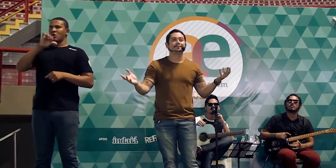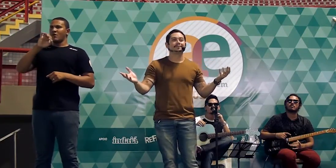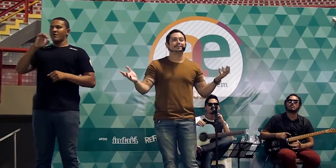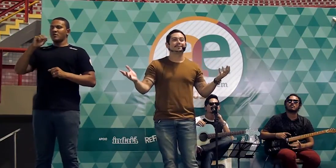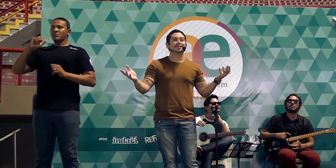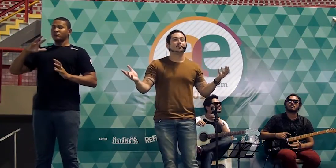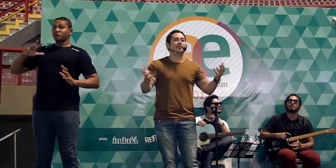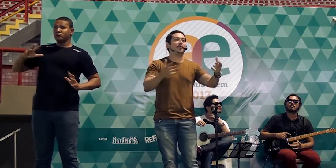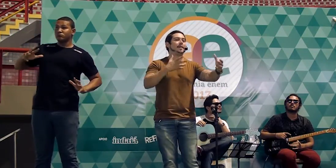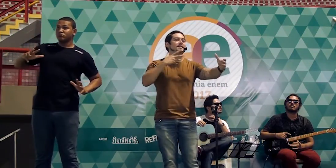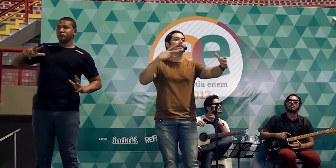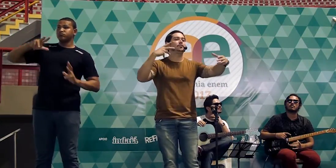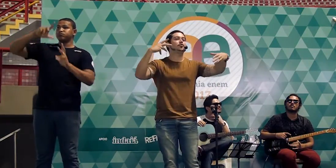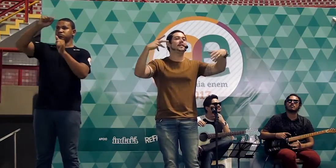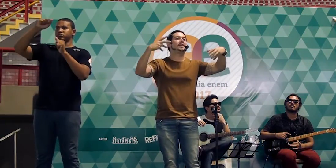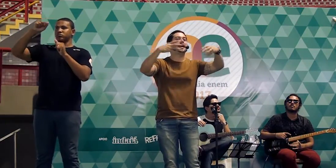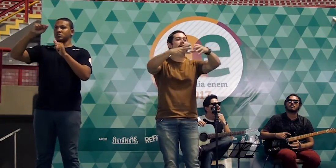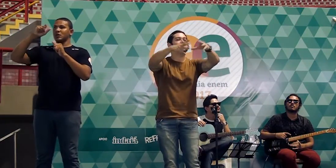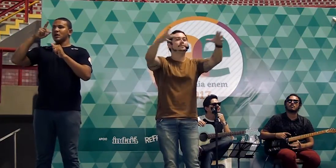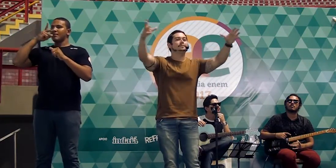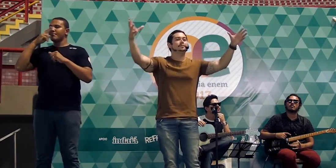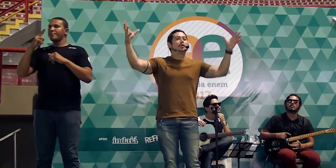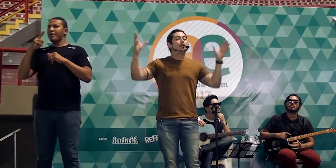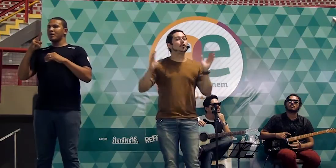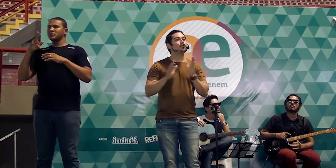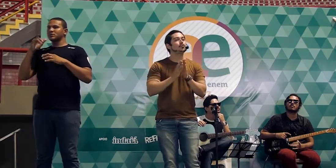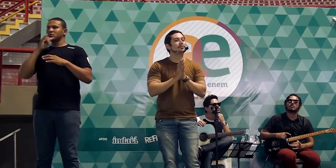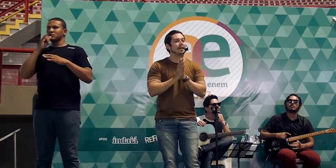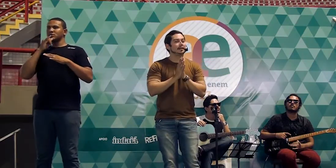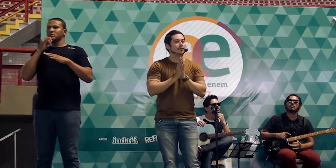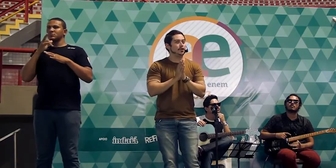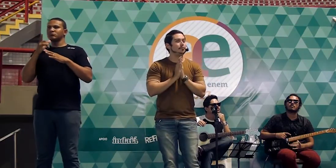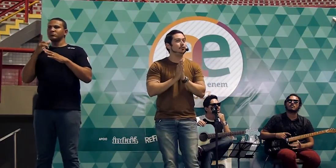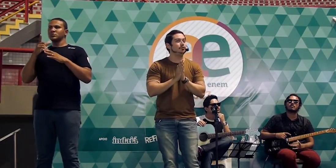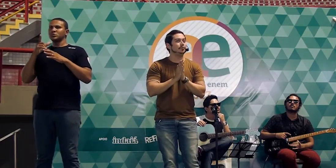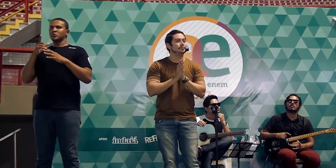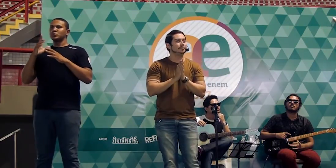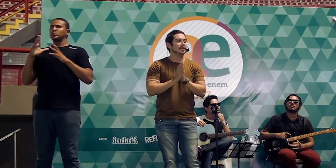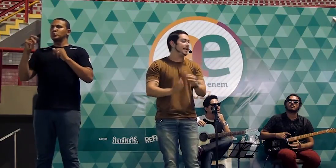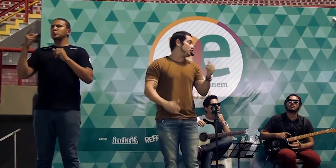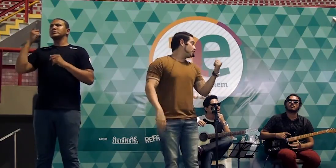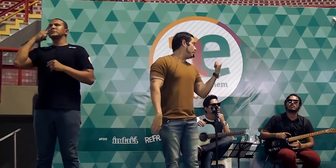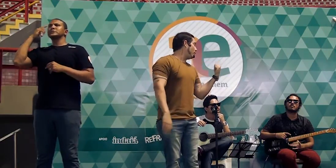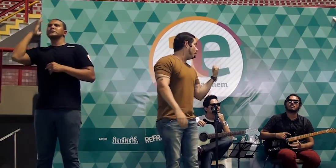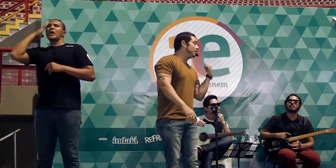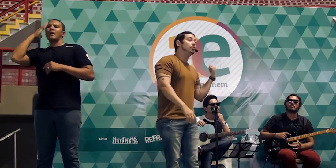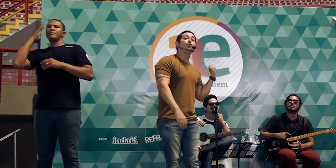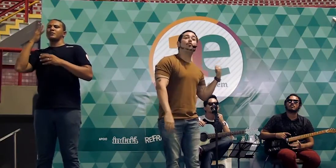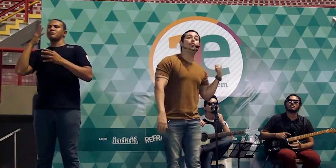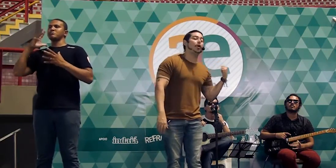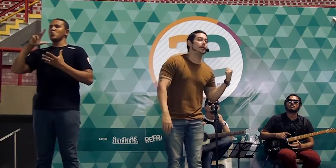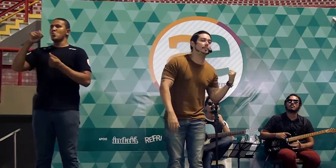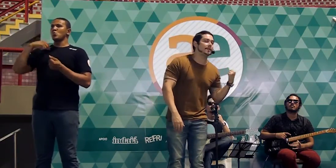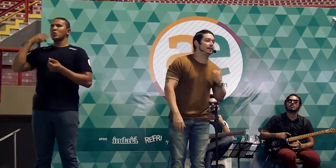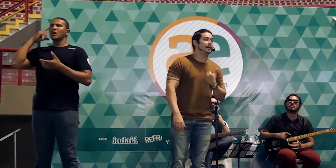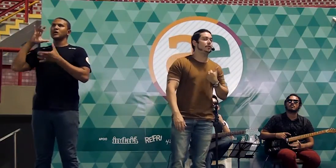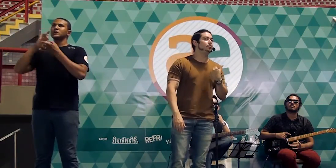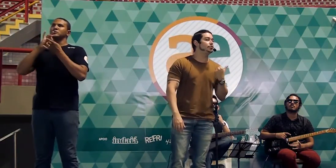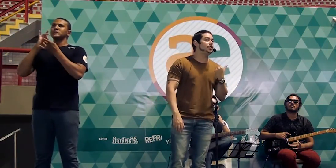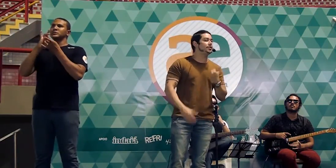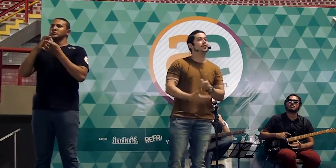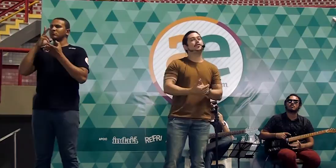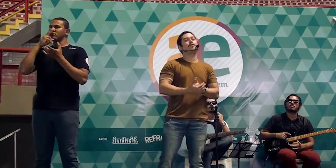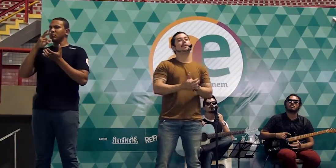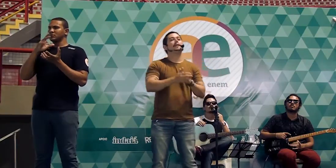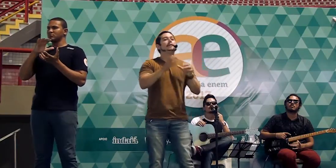globalização. Uma formação de uma ideia conjunta de mundo. Isso chegou e o rock brasileiro